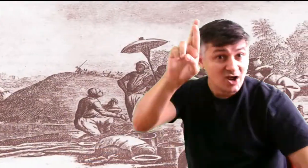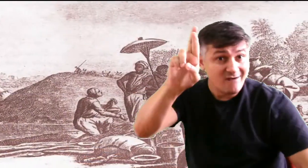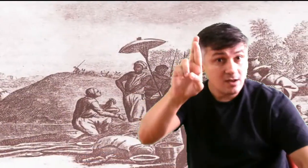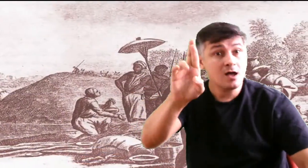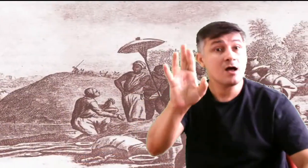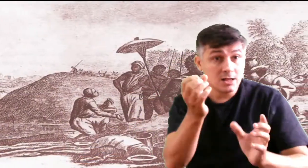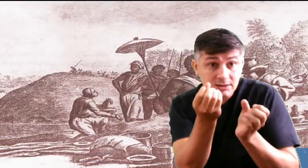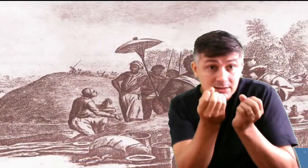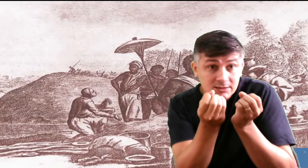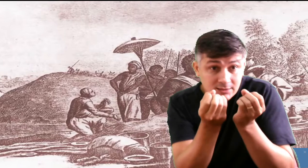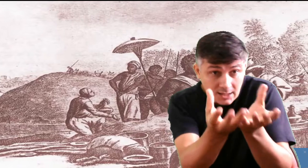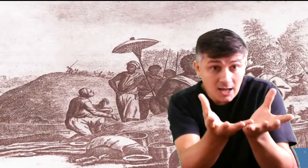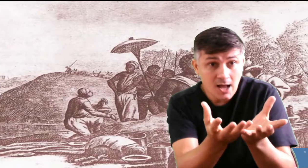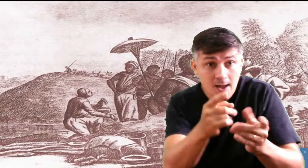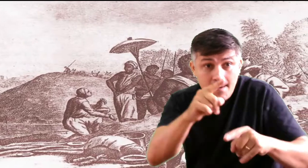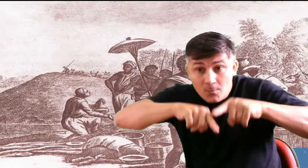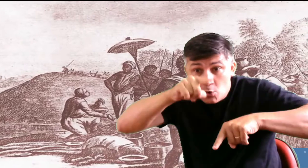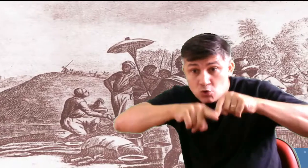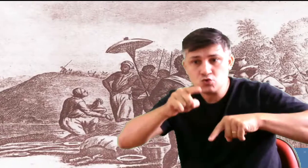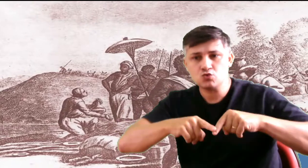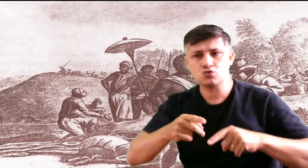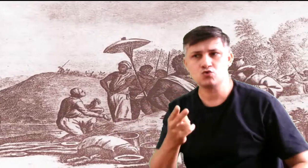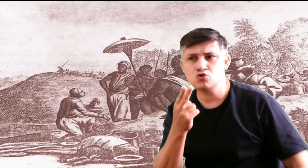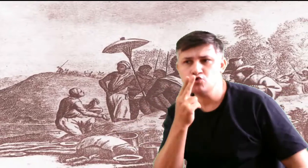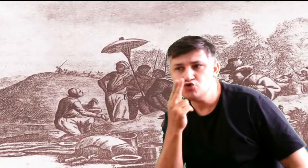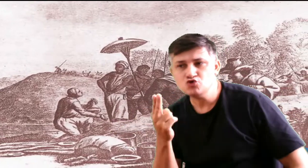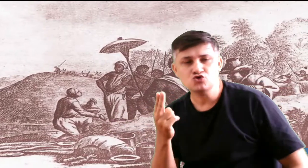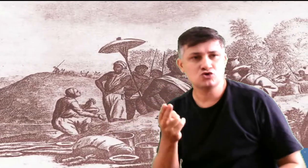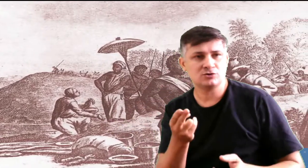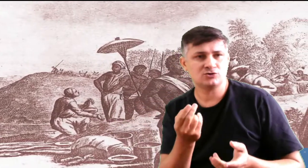oferecendo em troca produtos como tabaco, cachaça e armas.